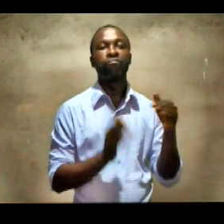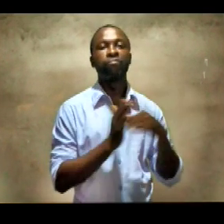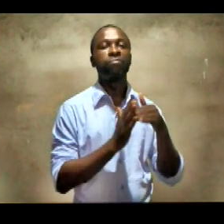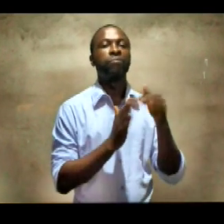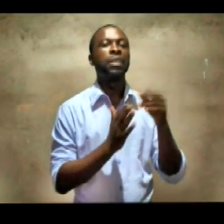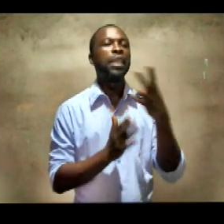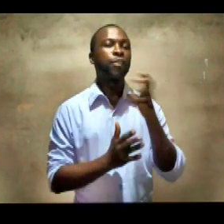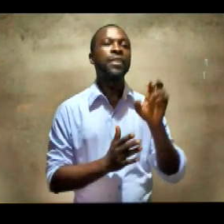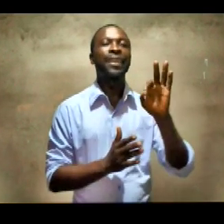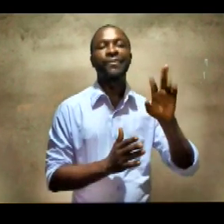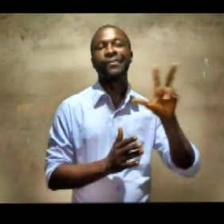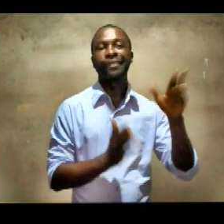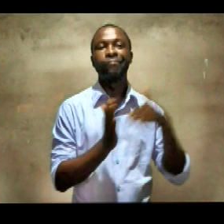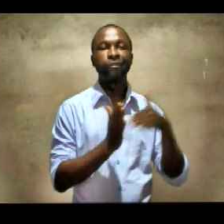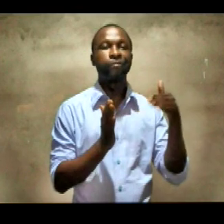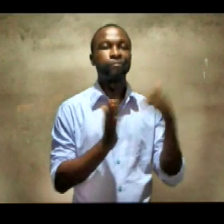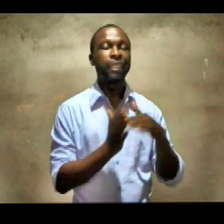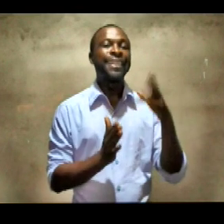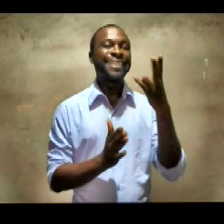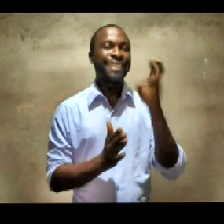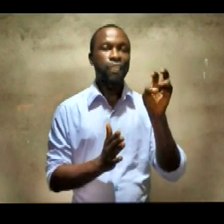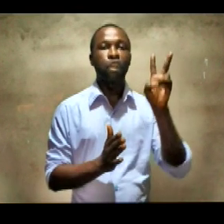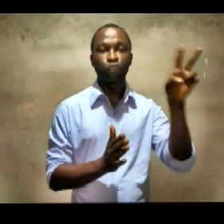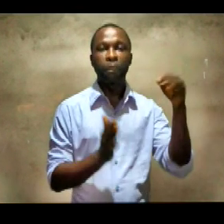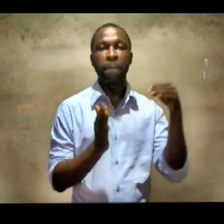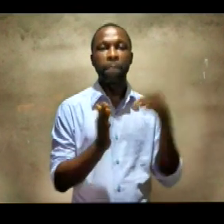milliards 293 millions 702